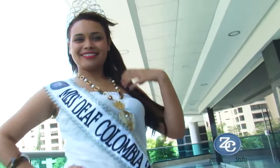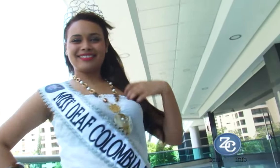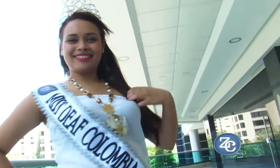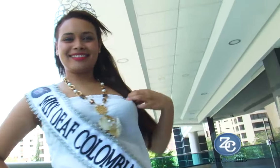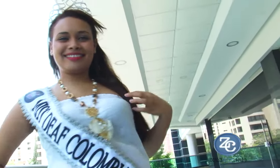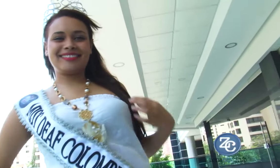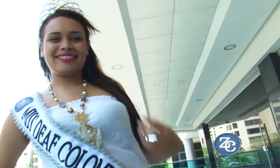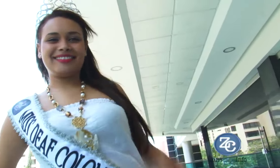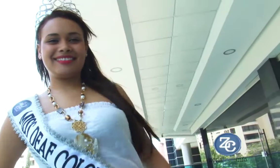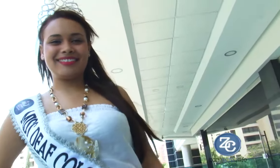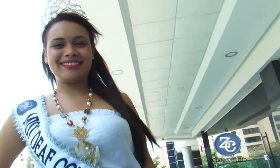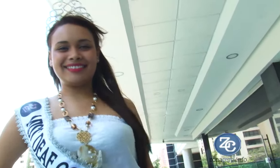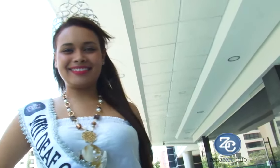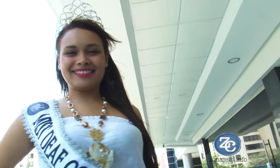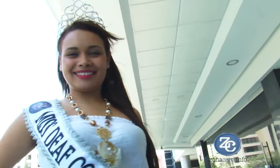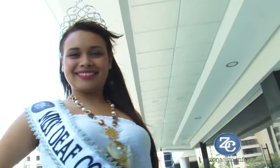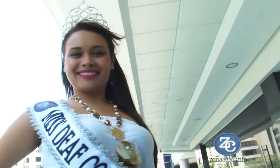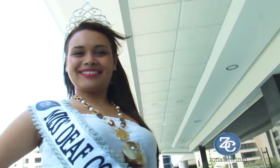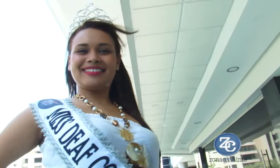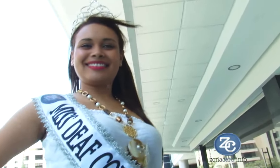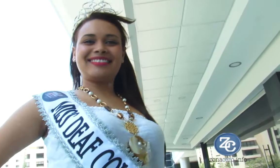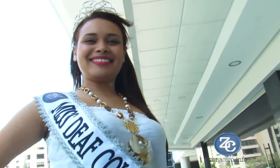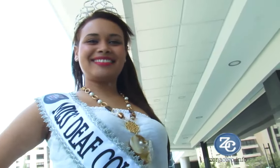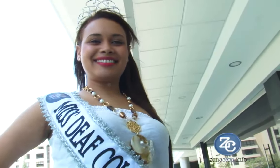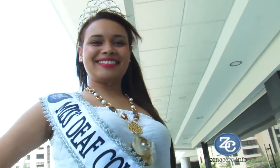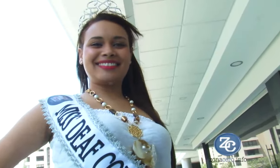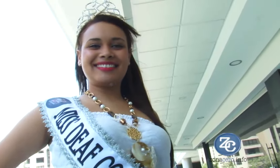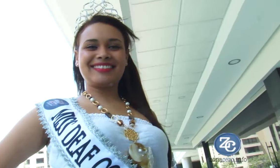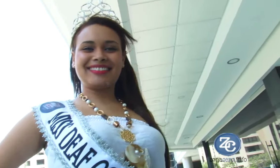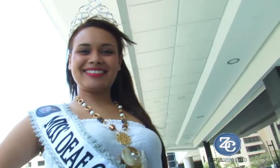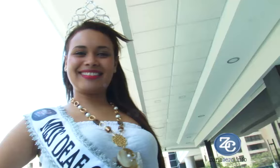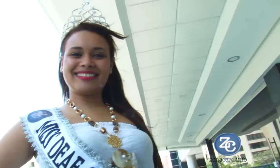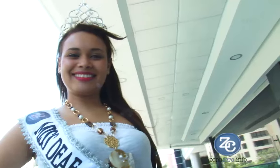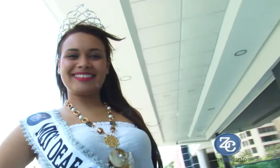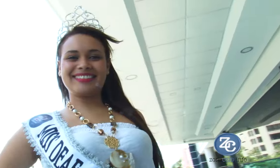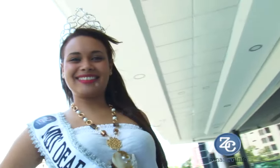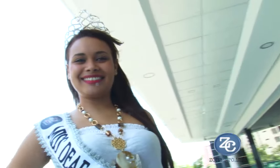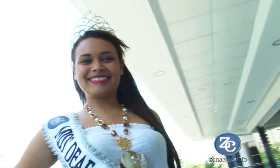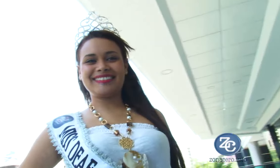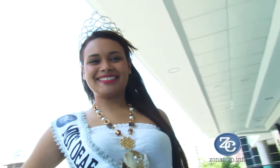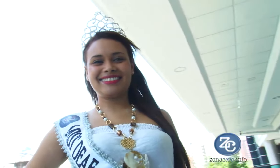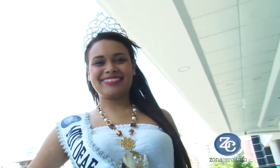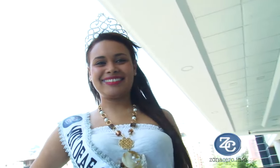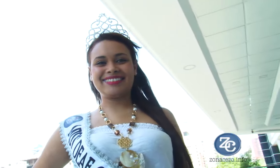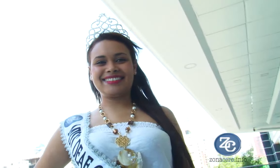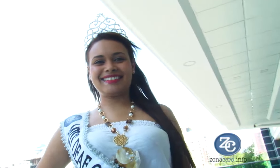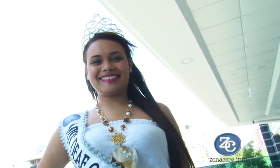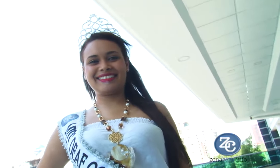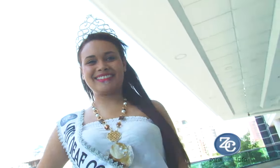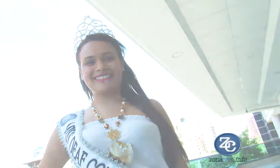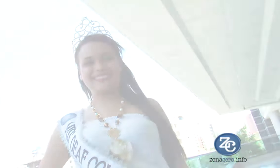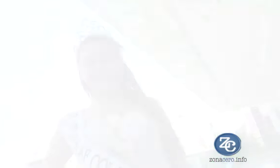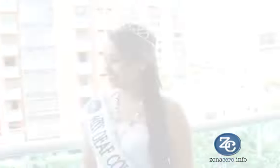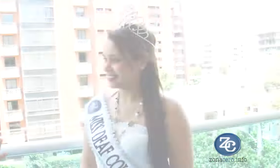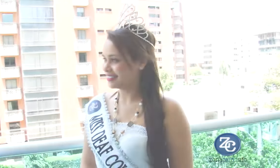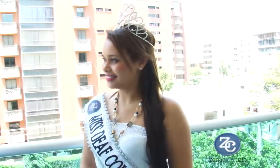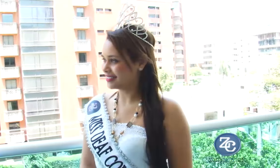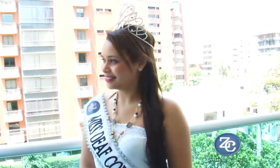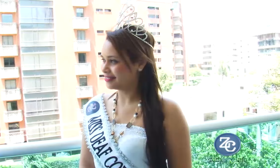diciendo de qué más actividades voy a realizar, va a ser una sorpresa. Nos dijiste que, pues, que consideras una mujer